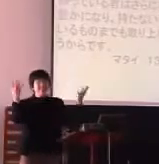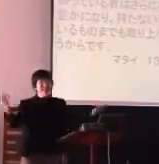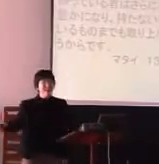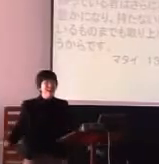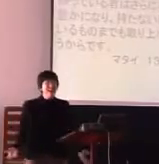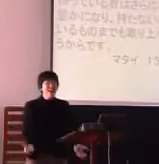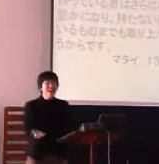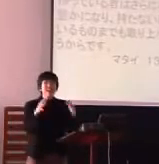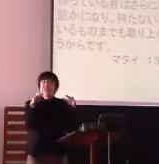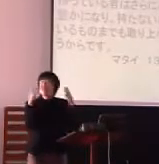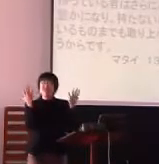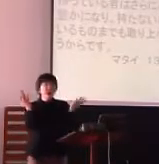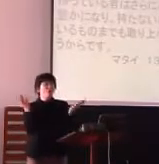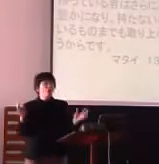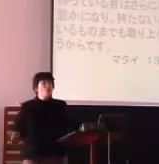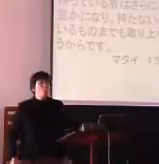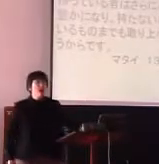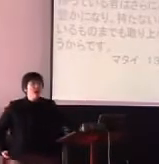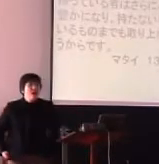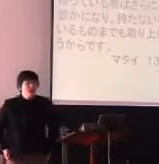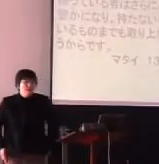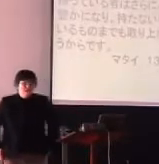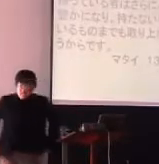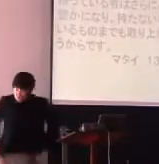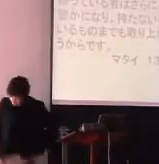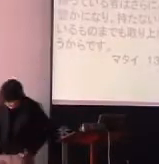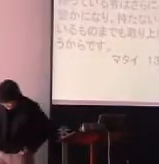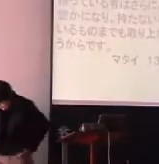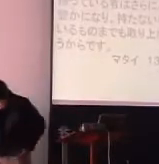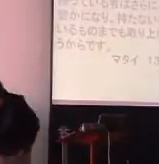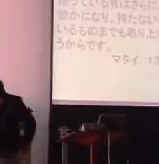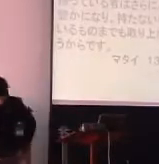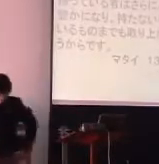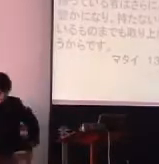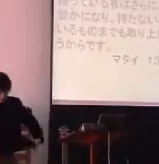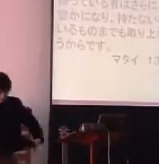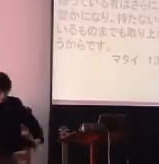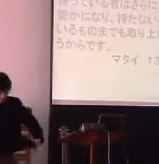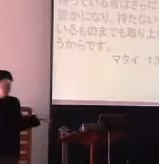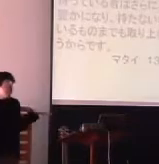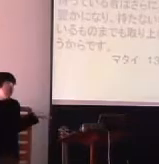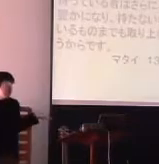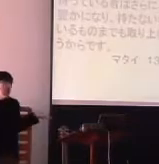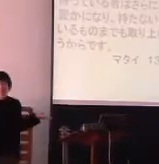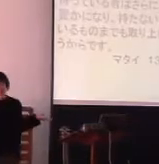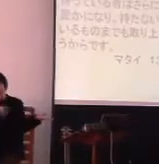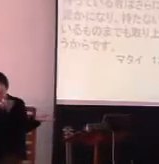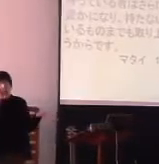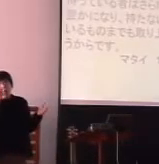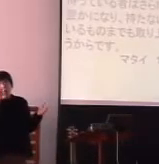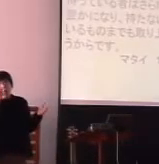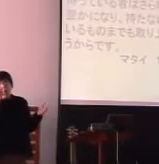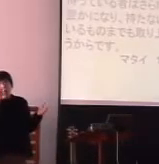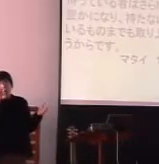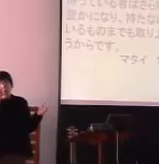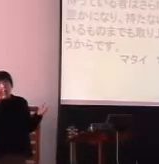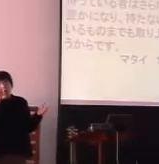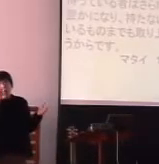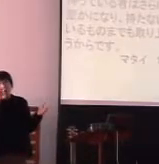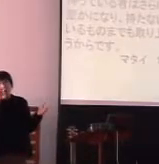は、もう下向いて、目が下向いて、アウトですよね。もう本当に悲しい